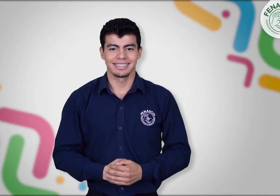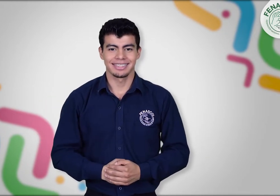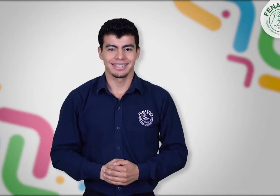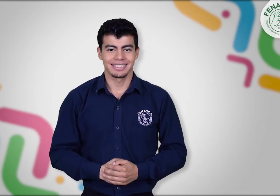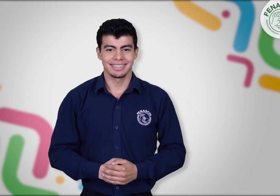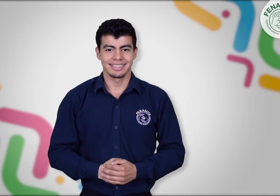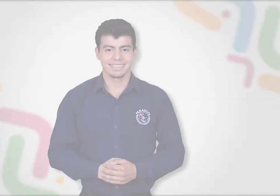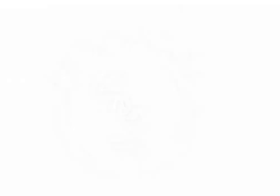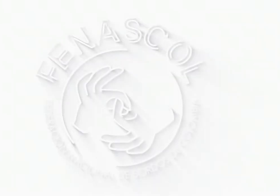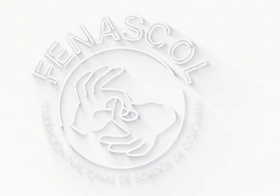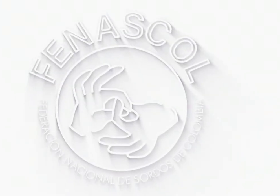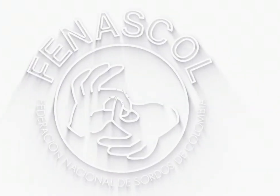Gracias. Gracias.